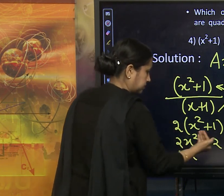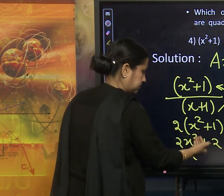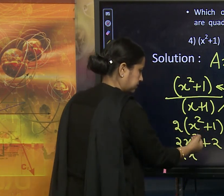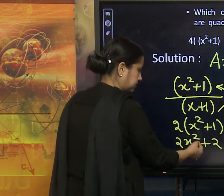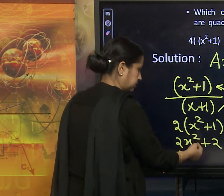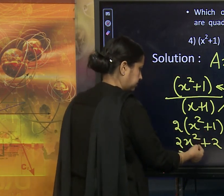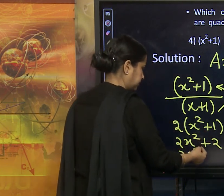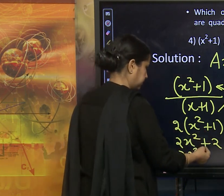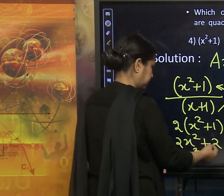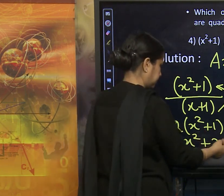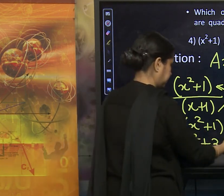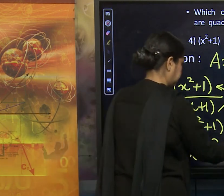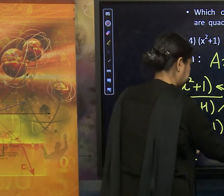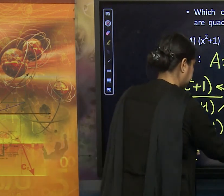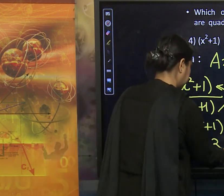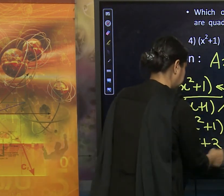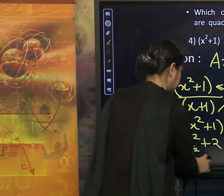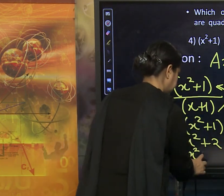अब ये 5x इस तरफ आ जाएगा